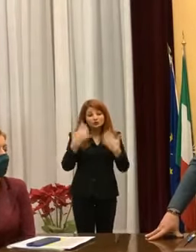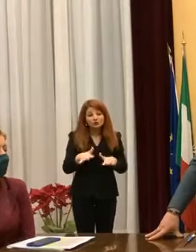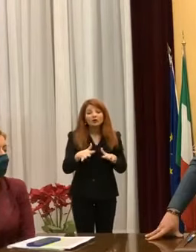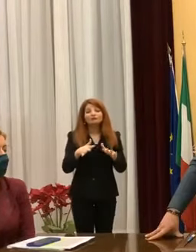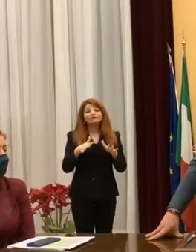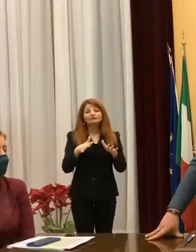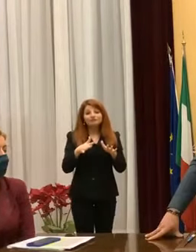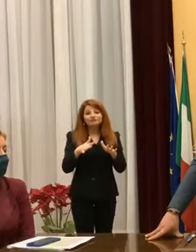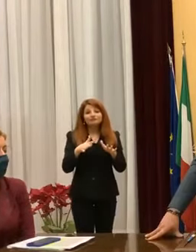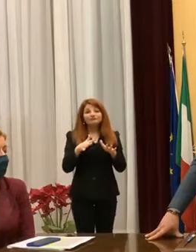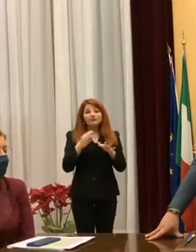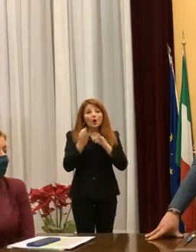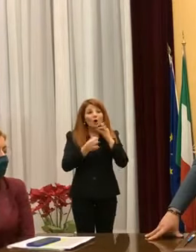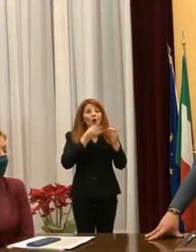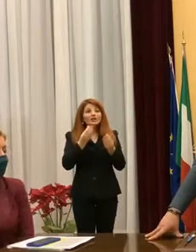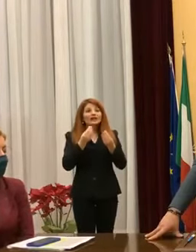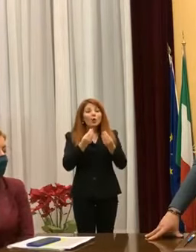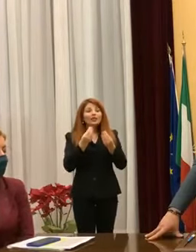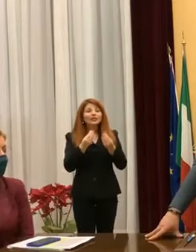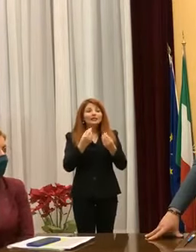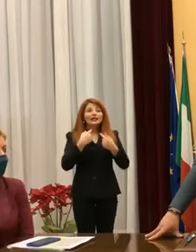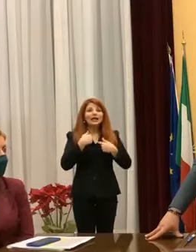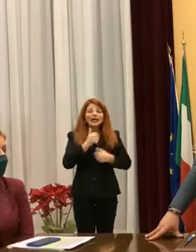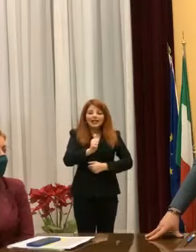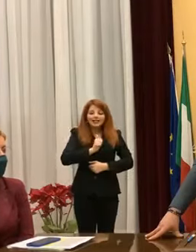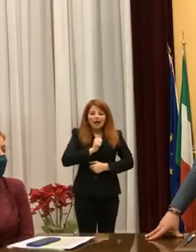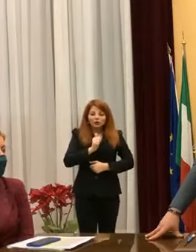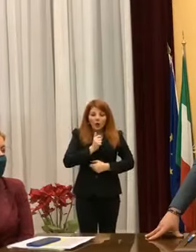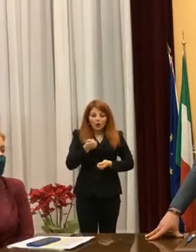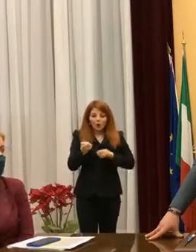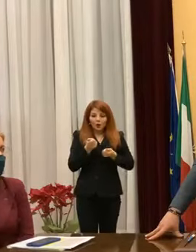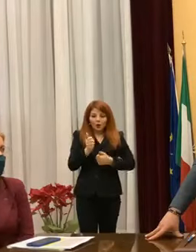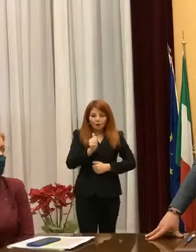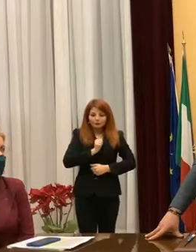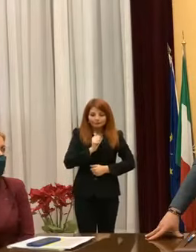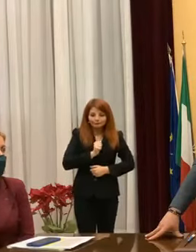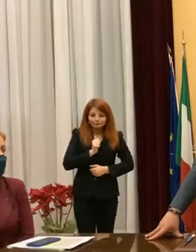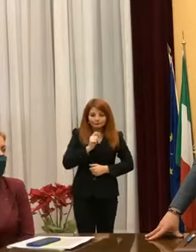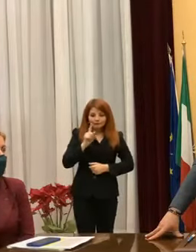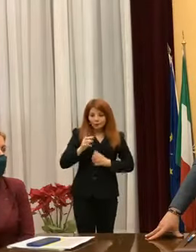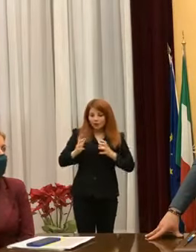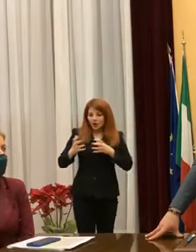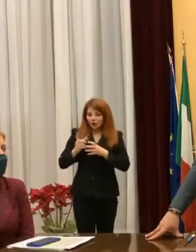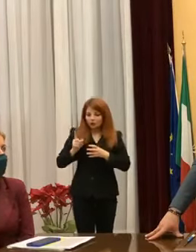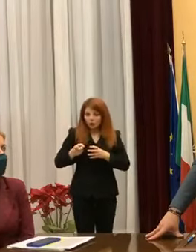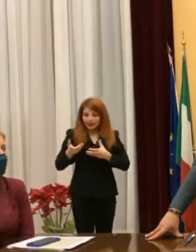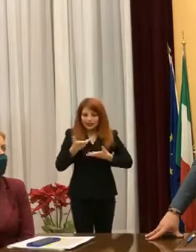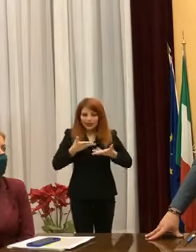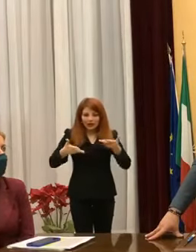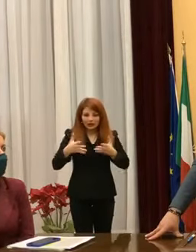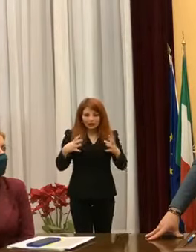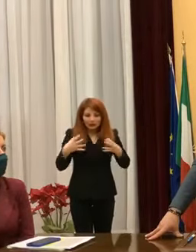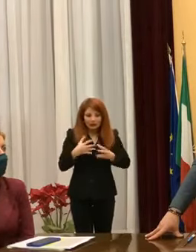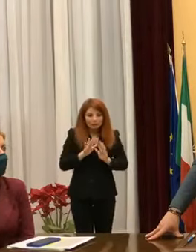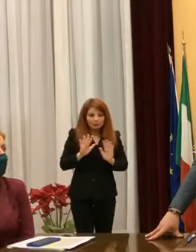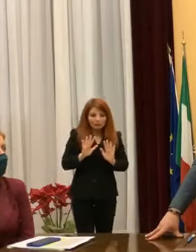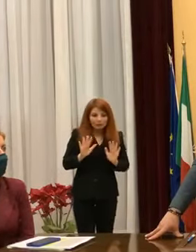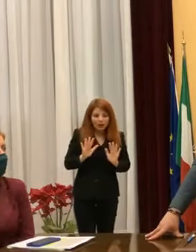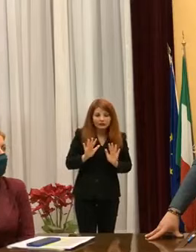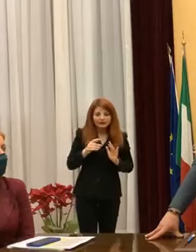il bavaglio, anche da un punto di vista di comunicazione, ho visto ovviamente che soldi se ne sono distribuiti